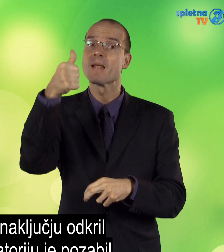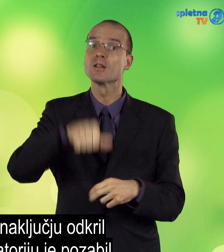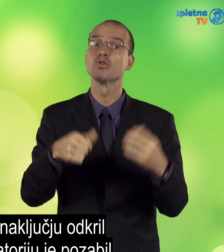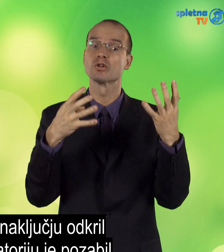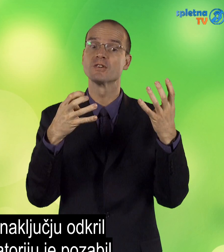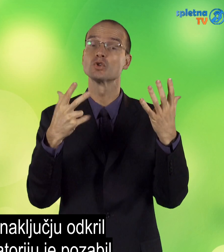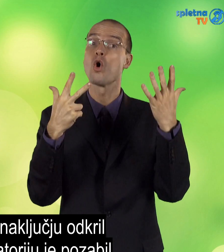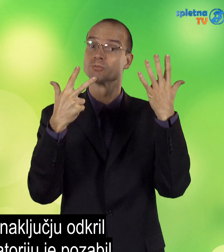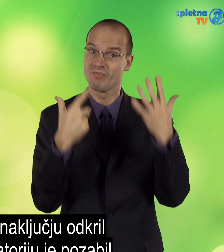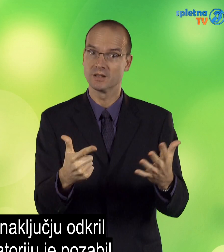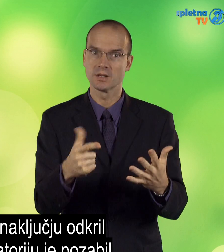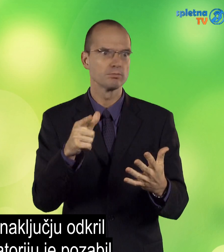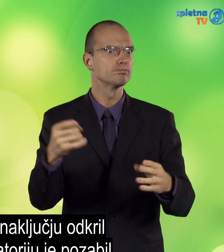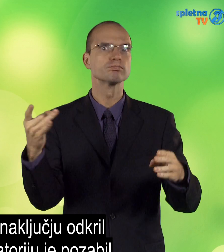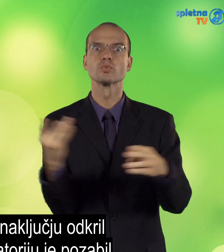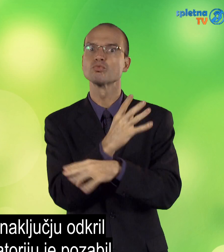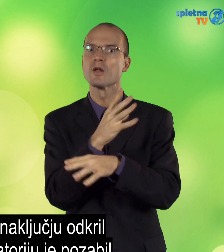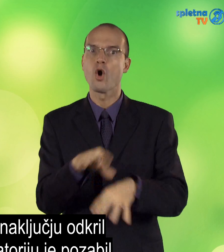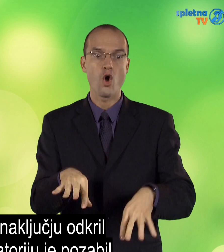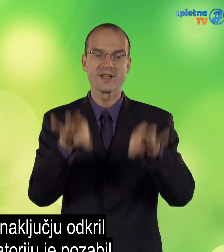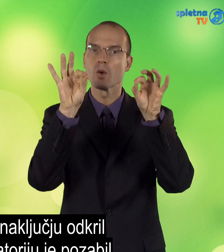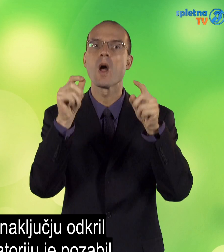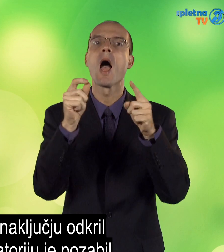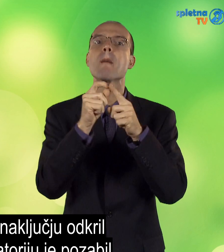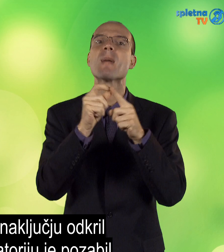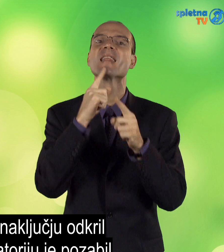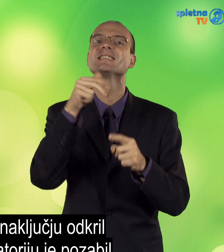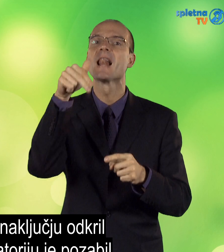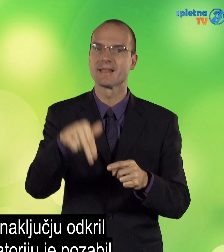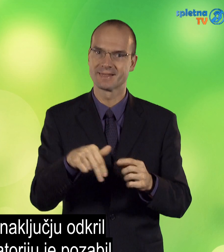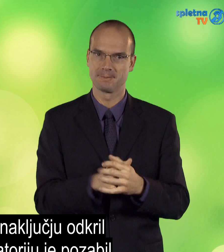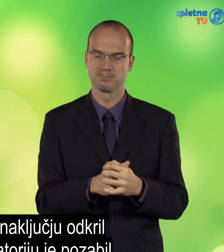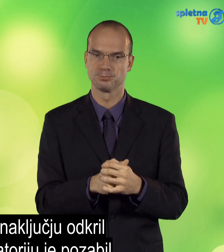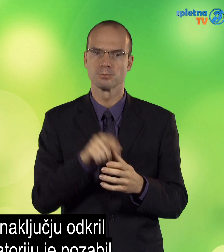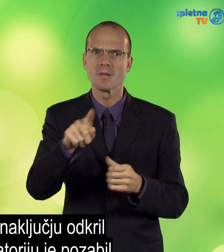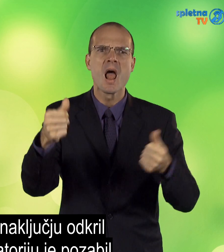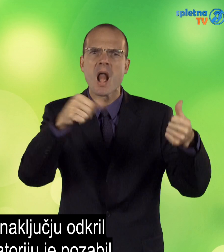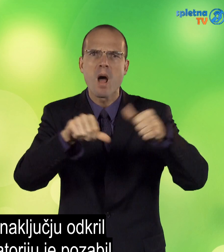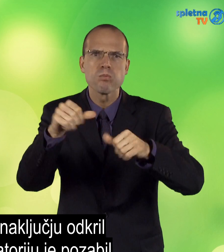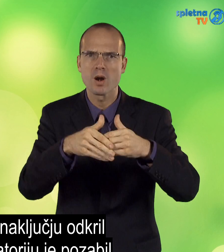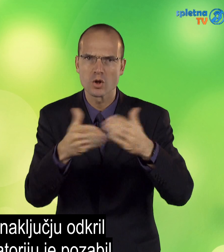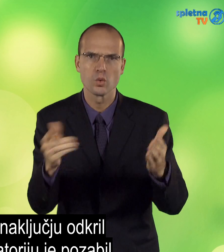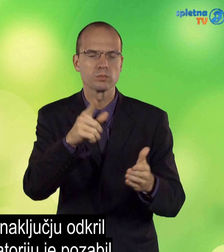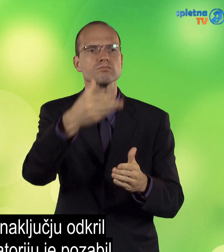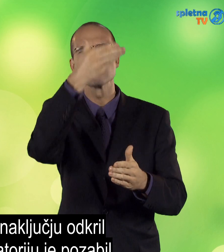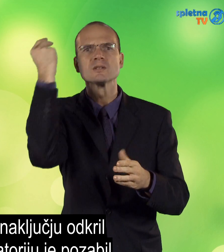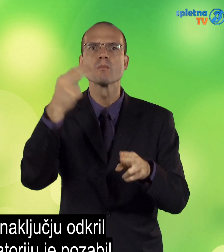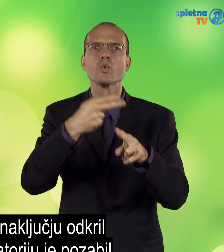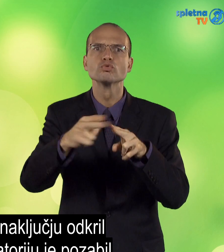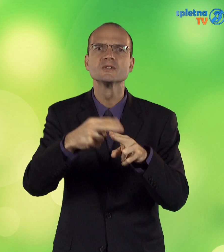Leta 1928 je po naključju odkril penicilin. V laboratoriju je pozabil očistiti